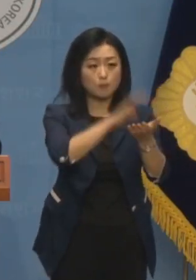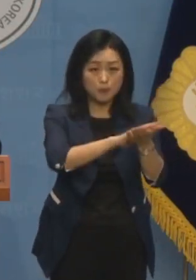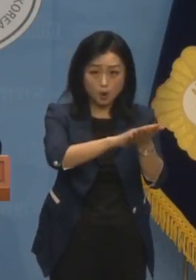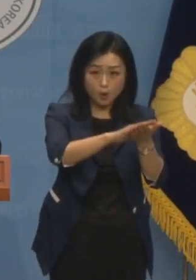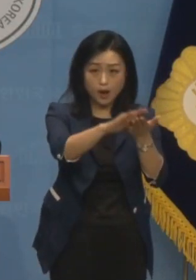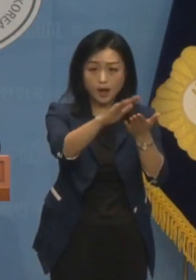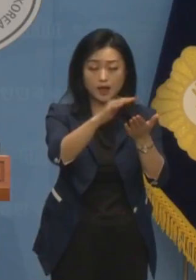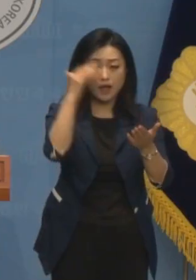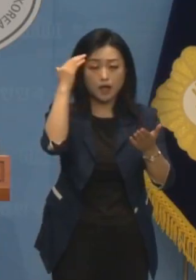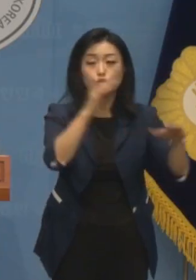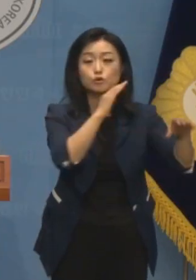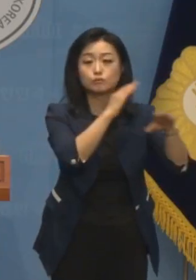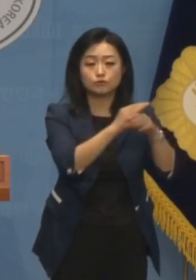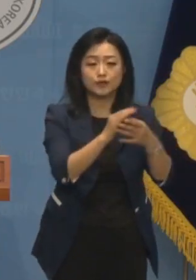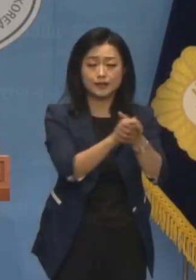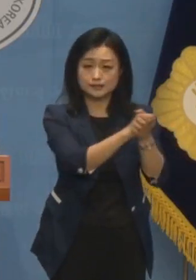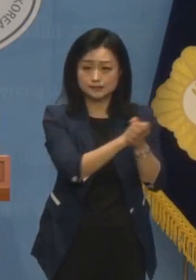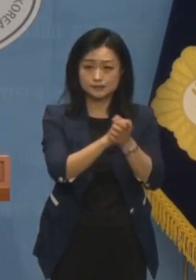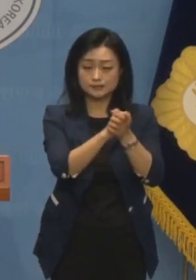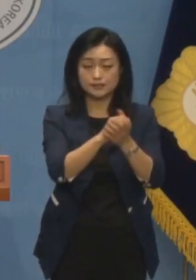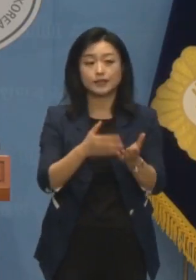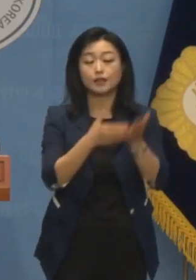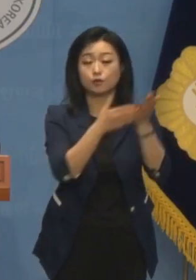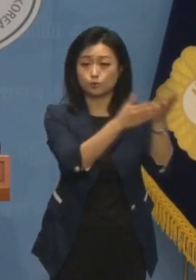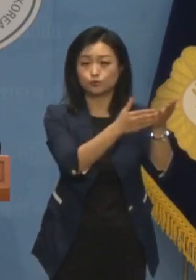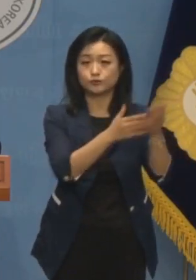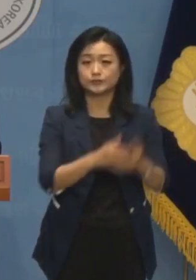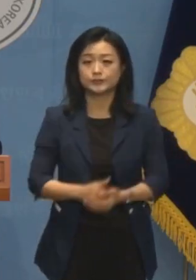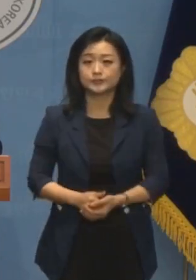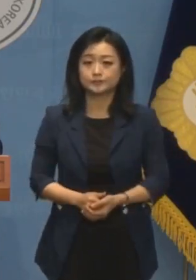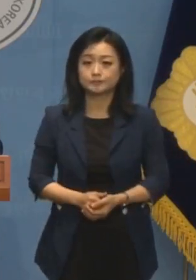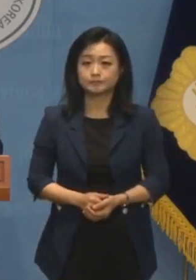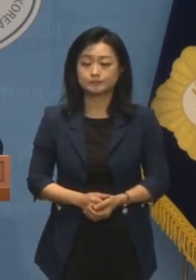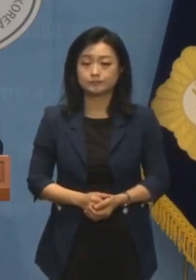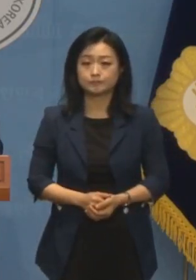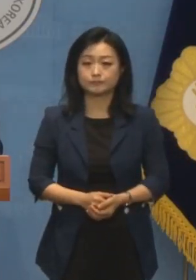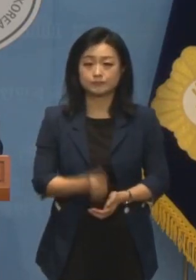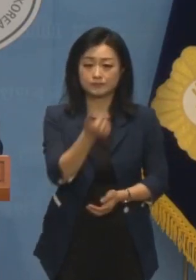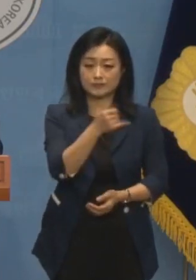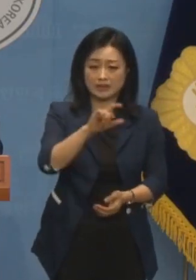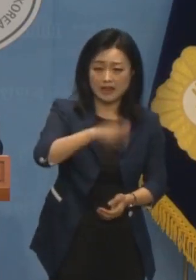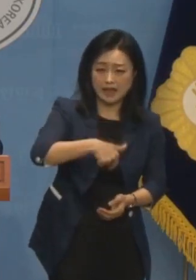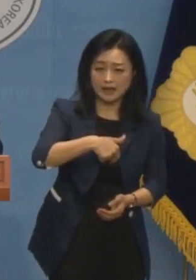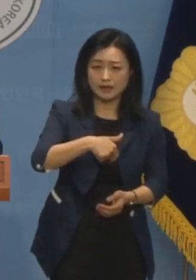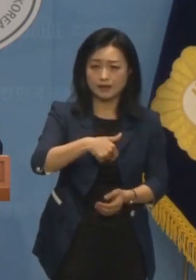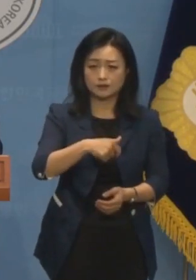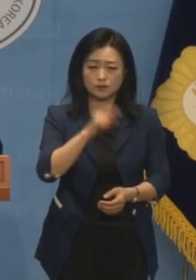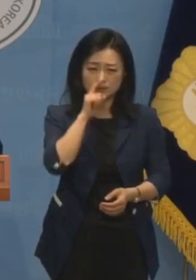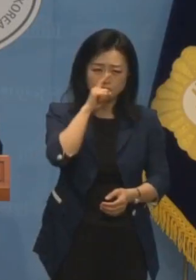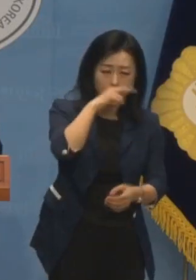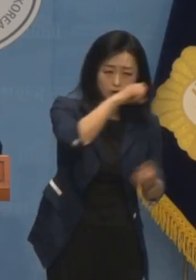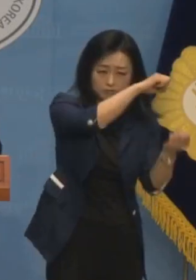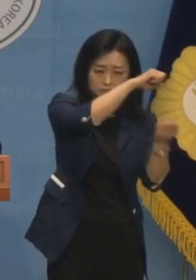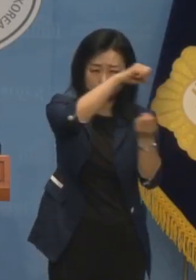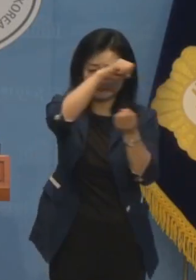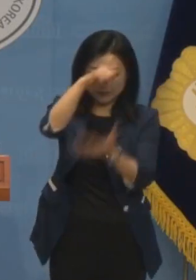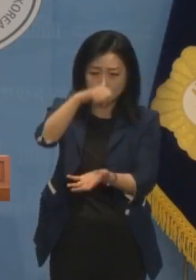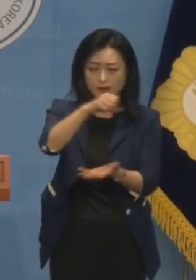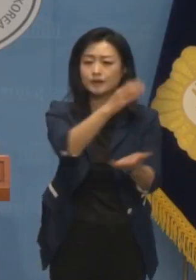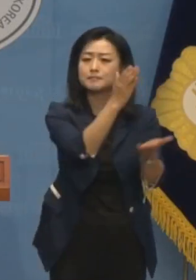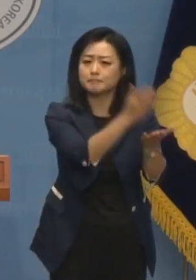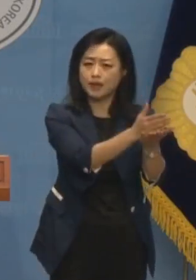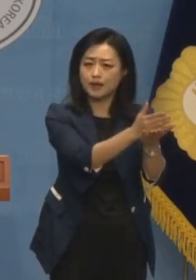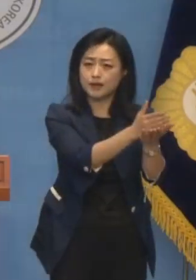평화공존의 남북관계 회복에 나설 것을 강력히 요구합니다. 핵무력 강화와 오물풍선을 당장